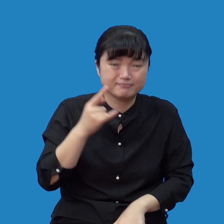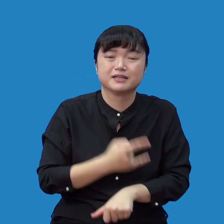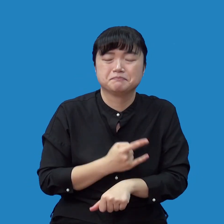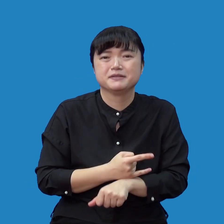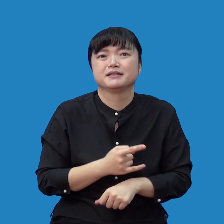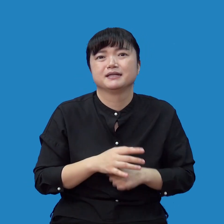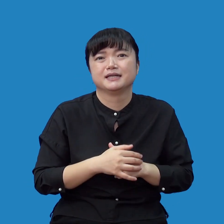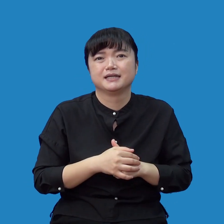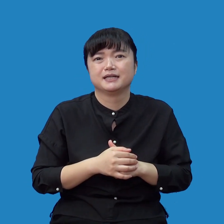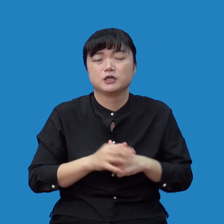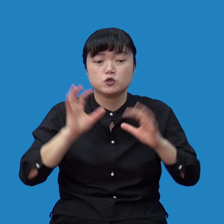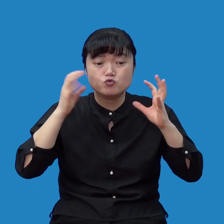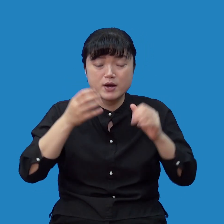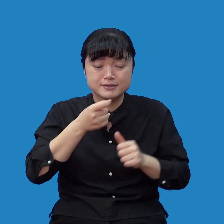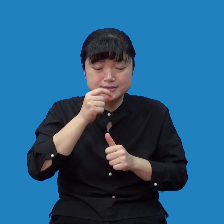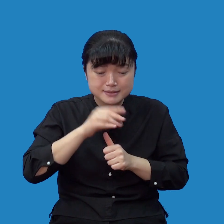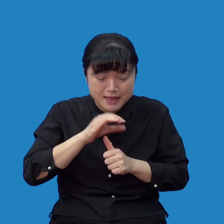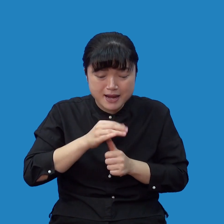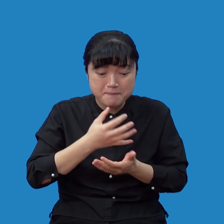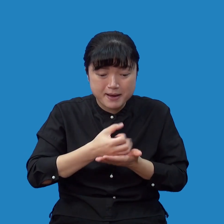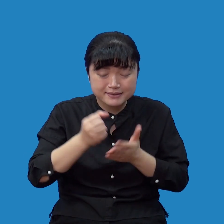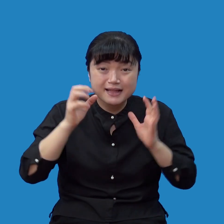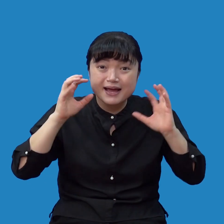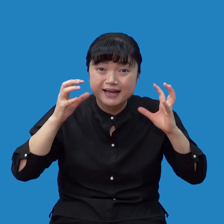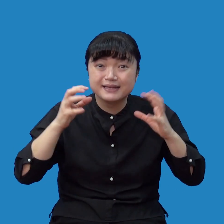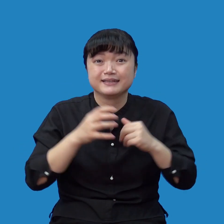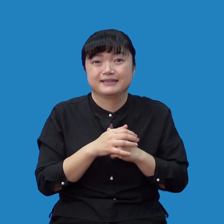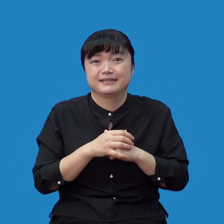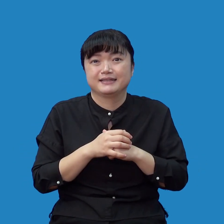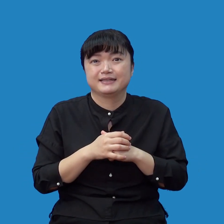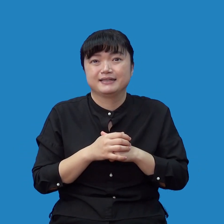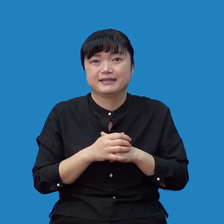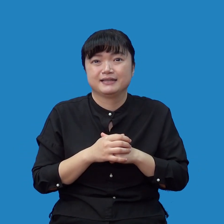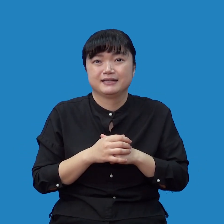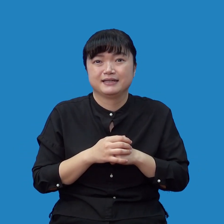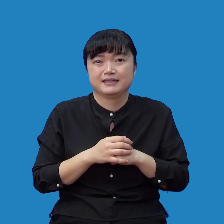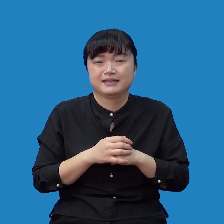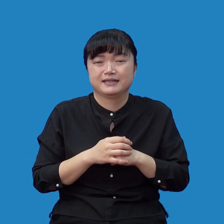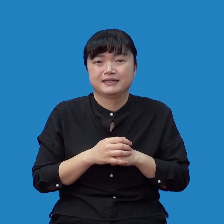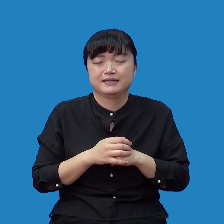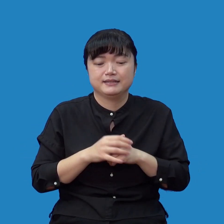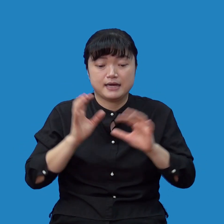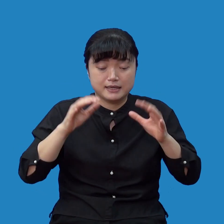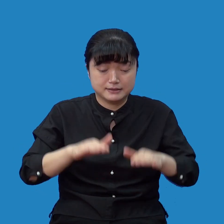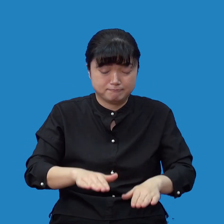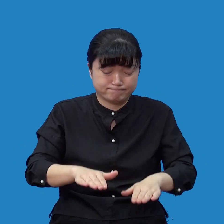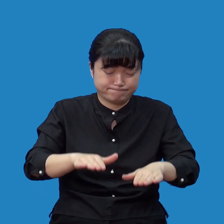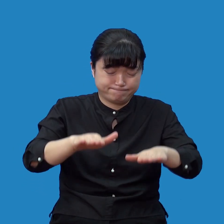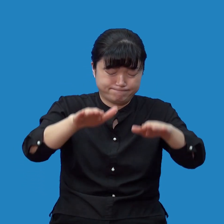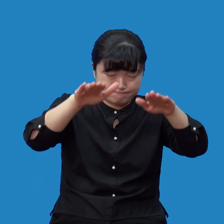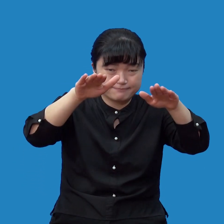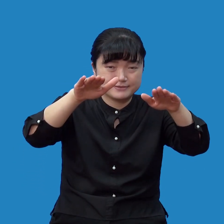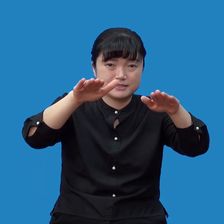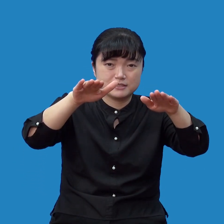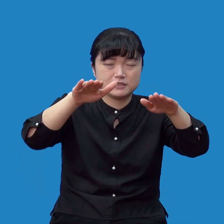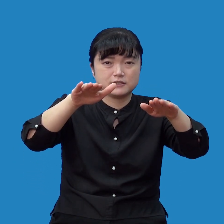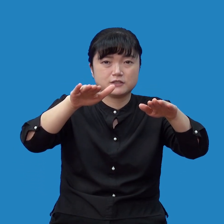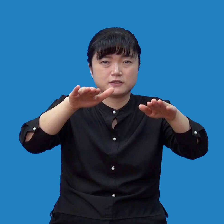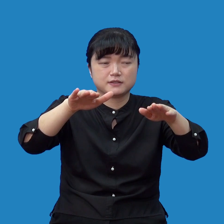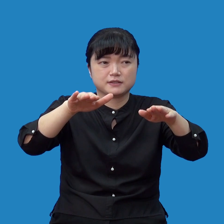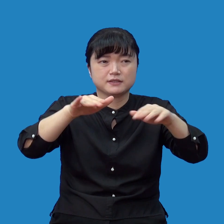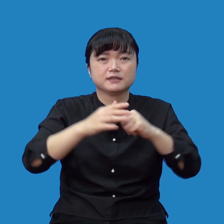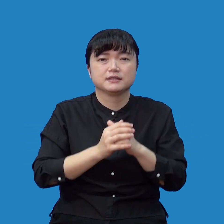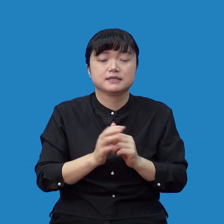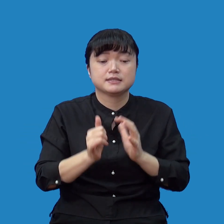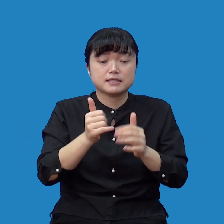유아 세례를 받은 아이들, 그리고 우리들 역시도 아이들이 장성하면 그냥 어떤 형태로든 세상으로 떠나보낼